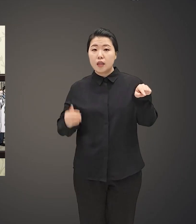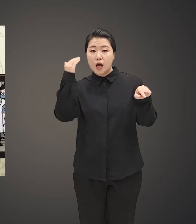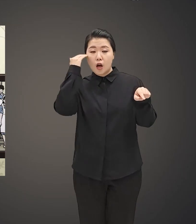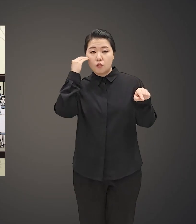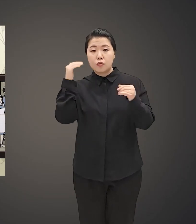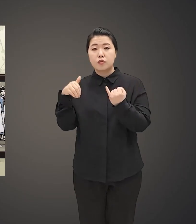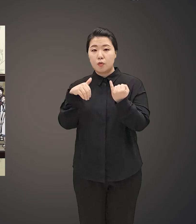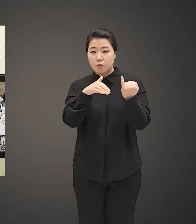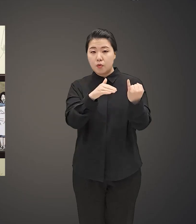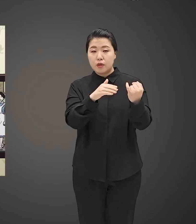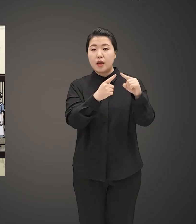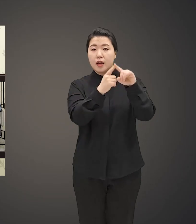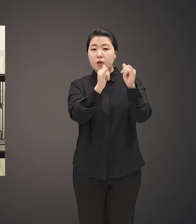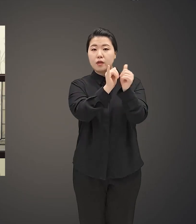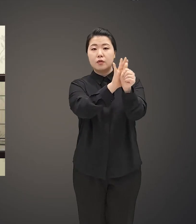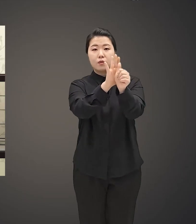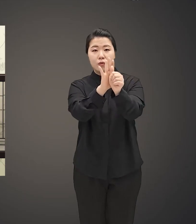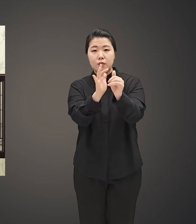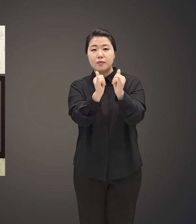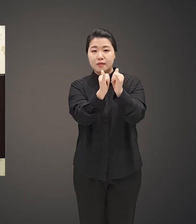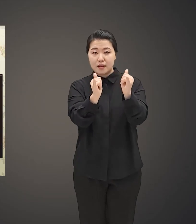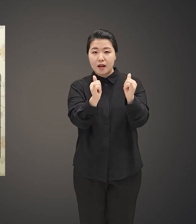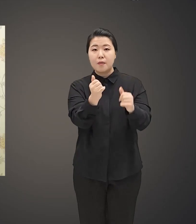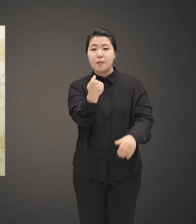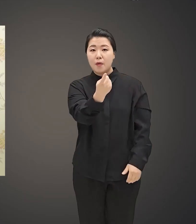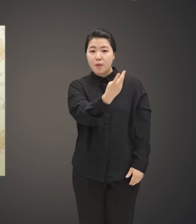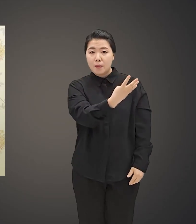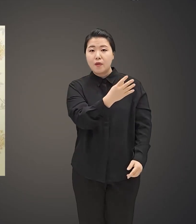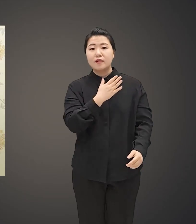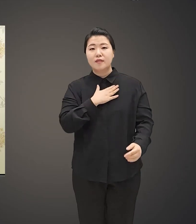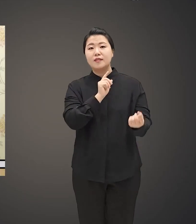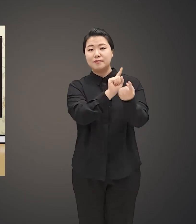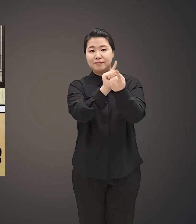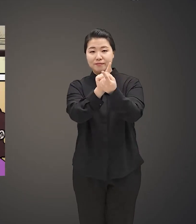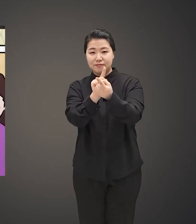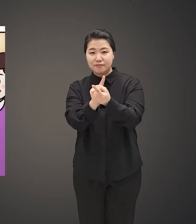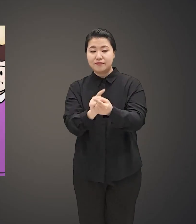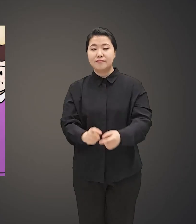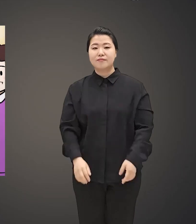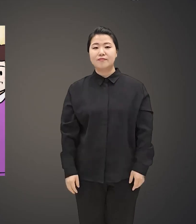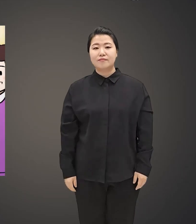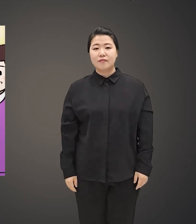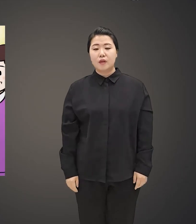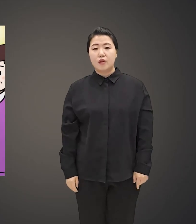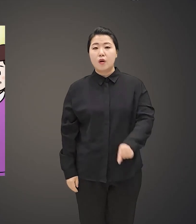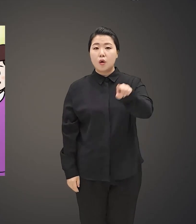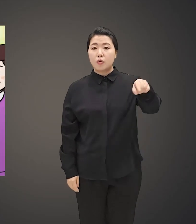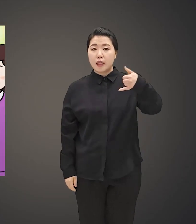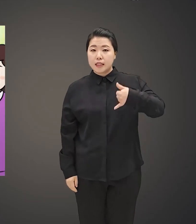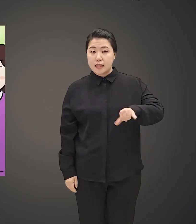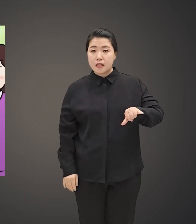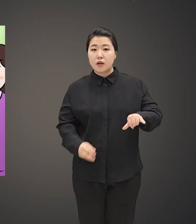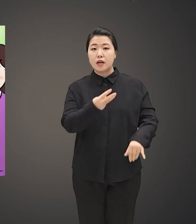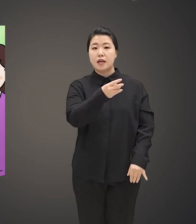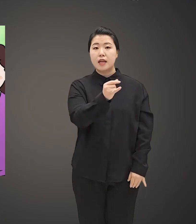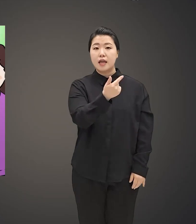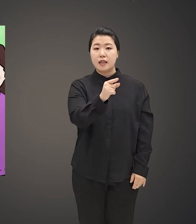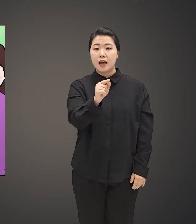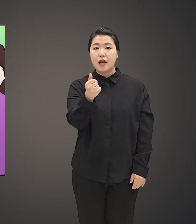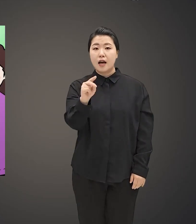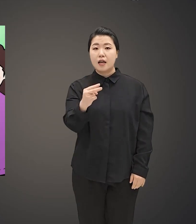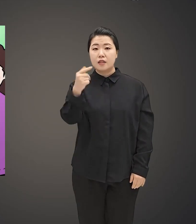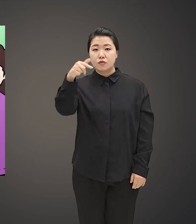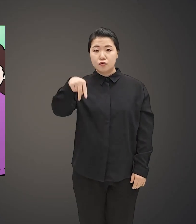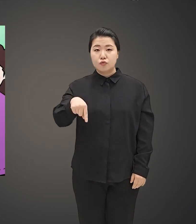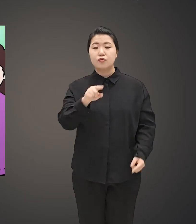그곳에서는 파독 간호조무사로 일하게 된 여러 이모들을 만나게 된다. 이모들의 자녀인 레나와 한수라는